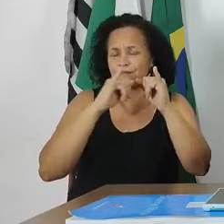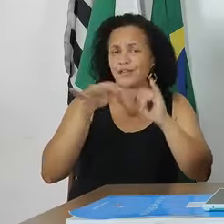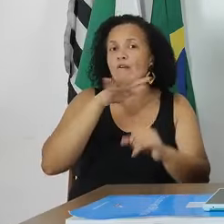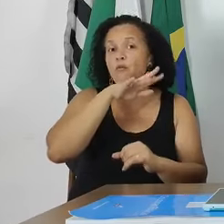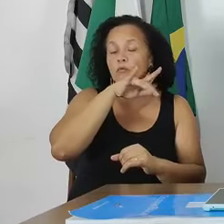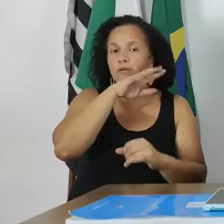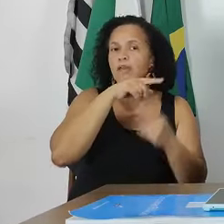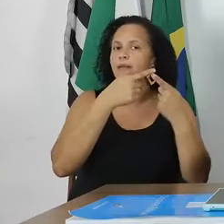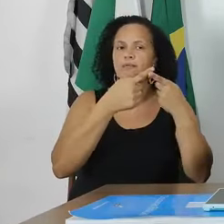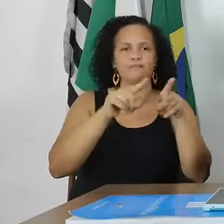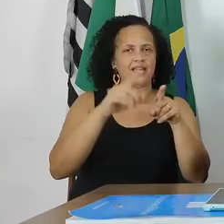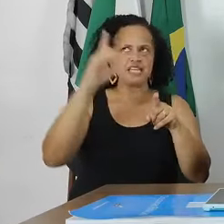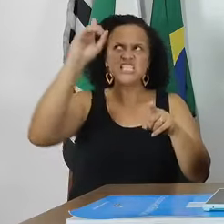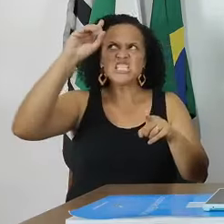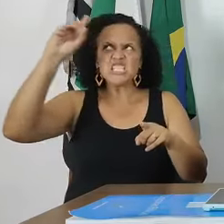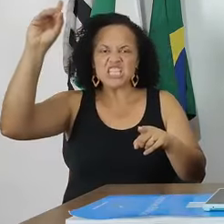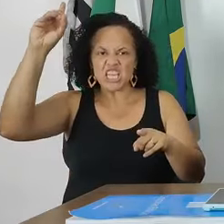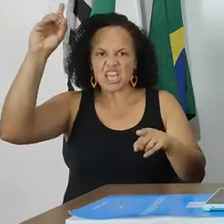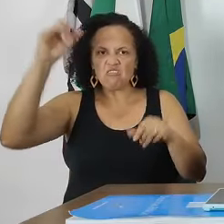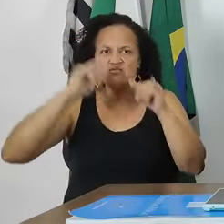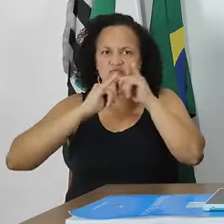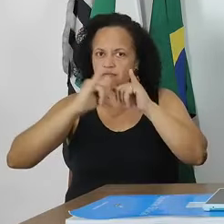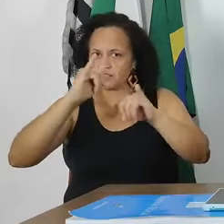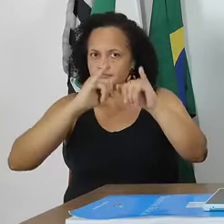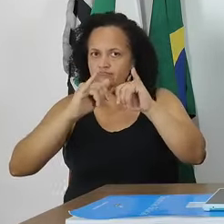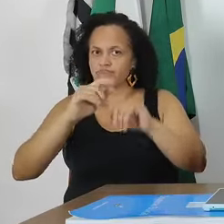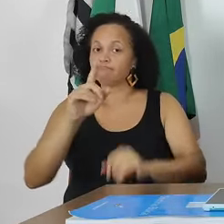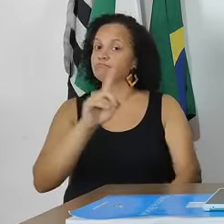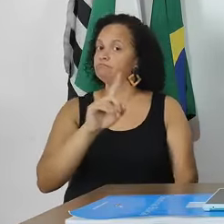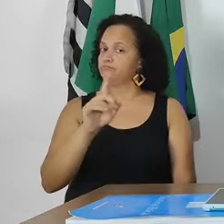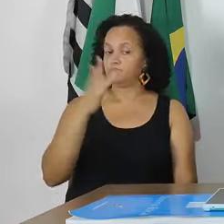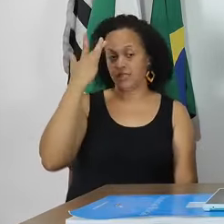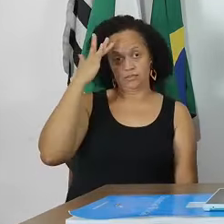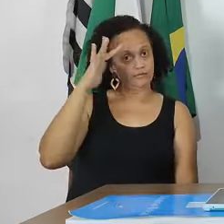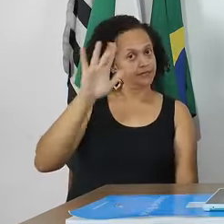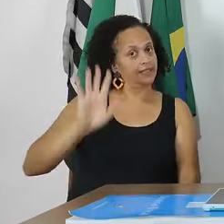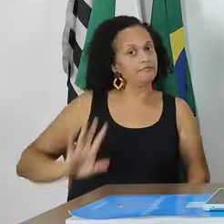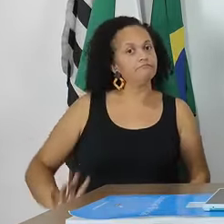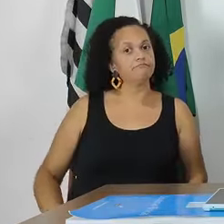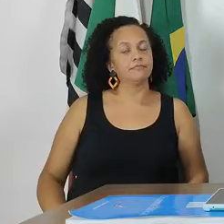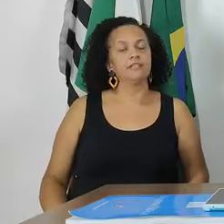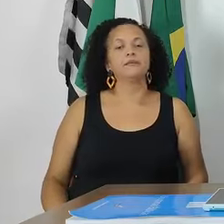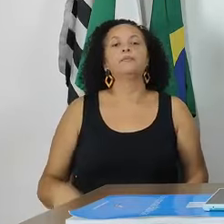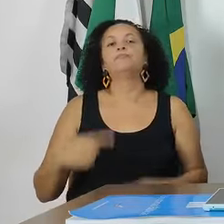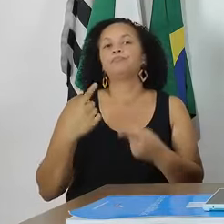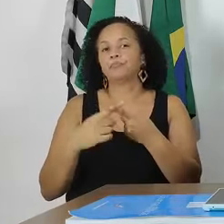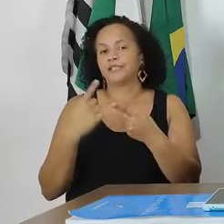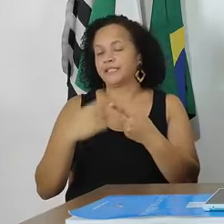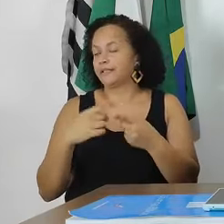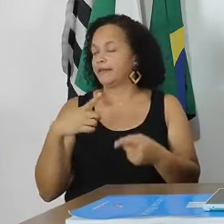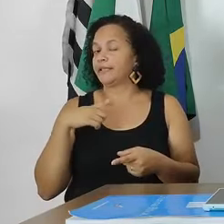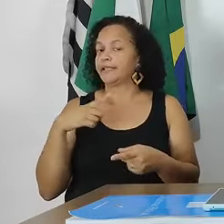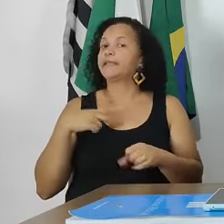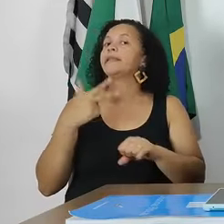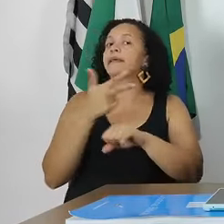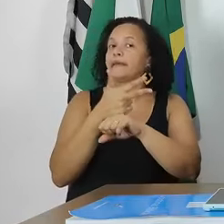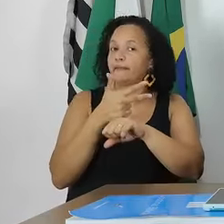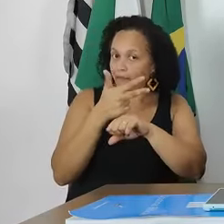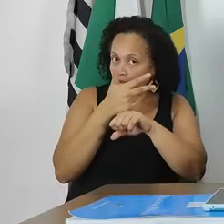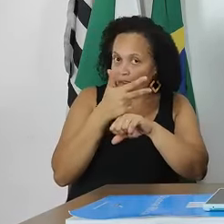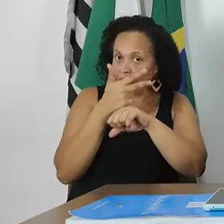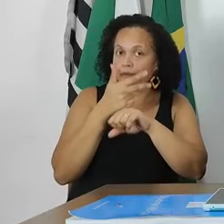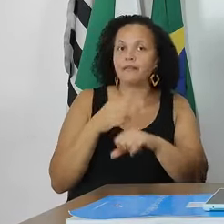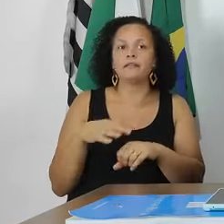de Deus. Lembra que eu falei? Às vezes a gente recebe vídeos, né? Ministrações, notícias